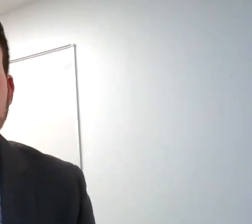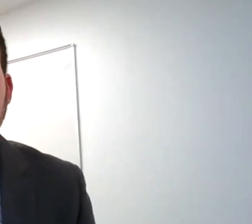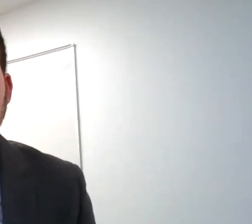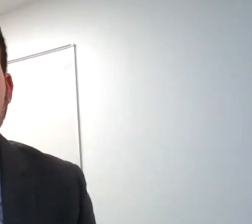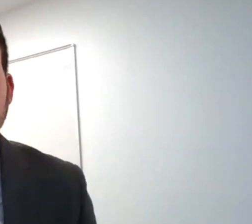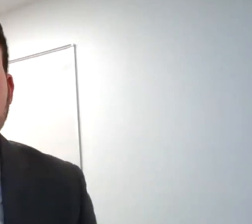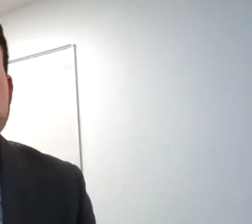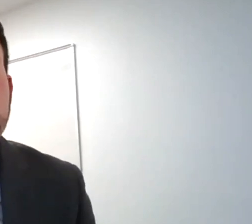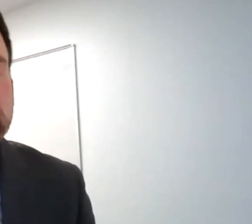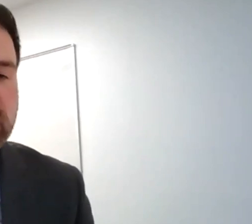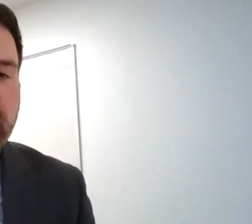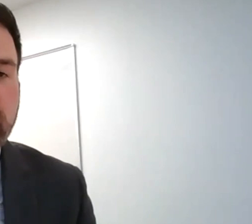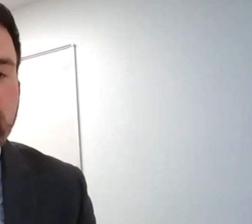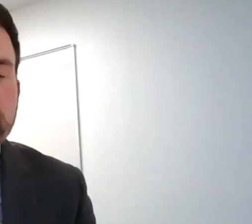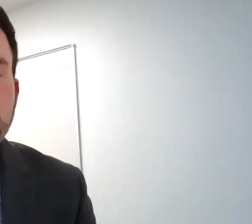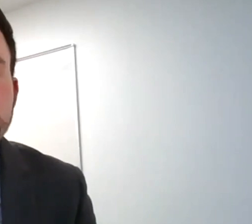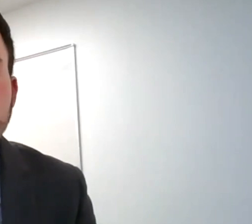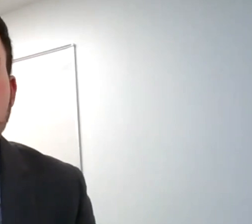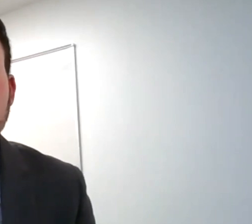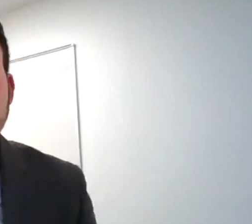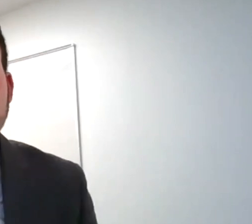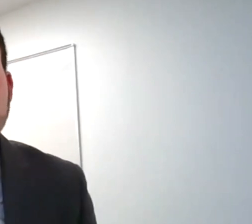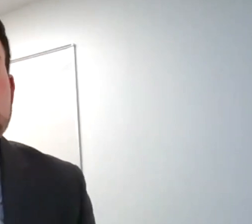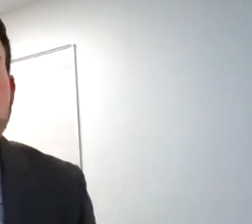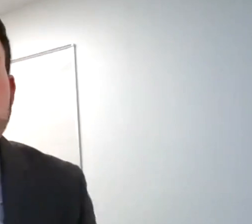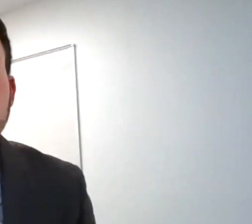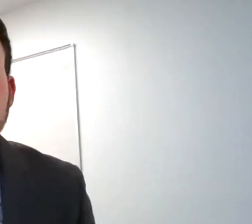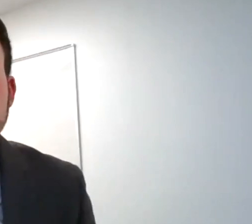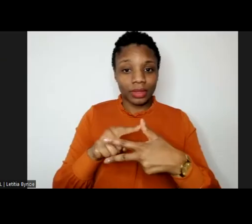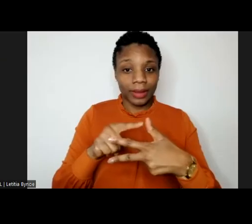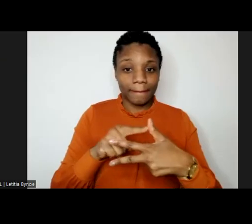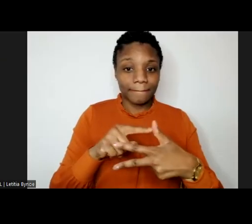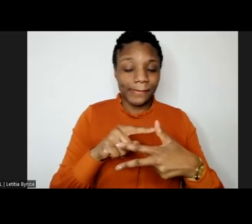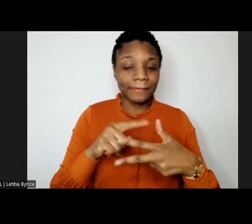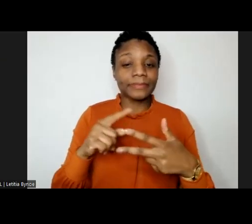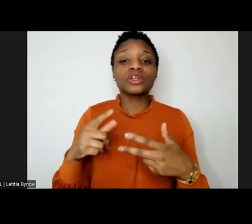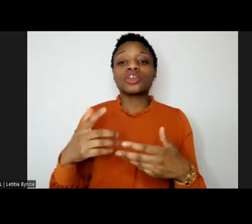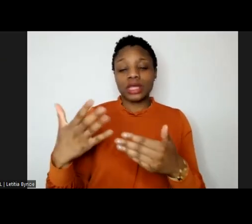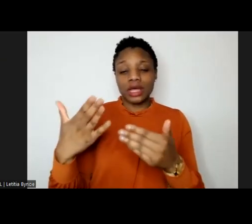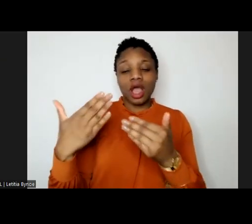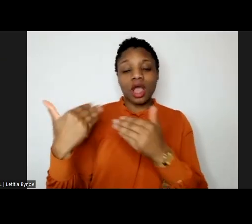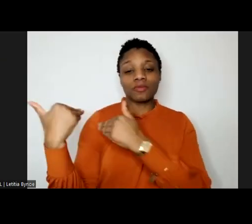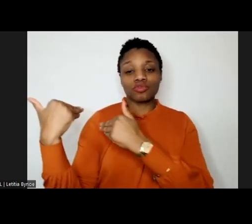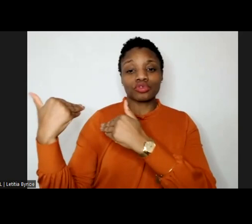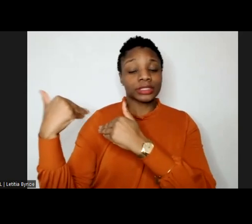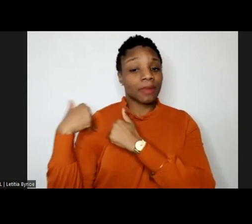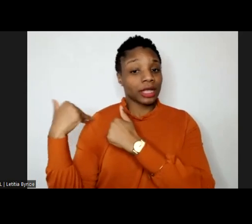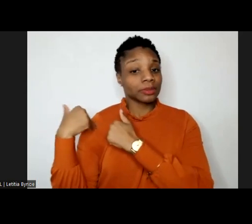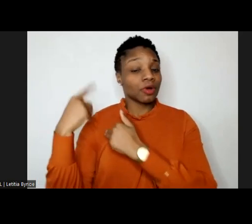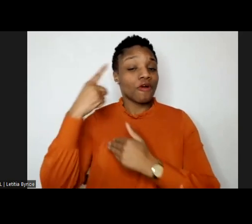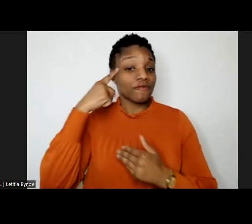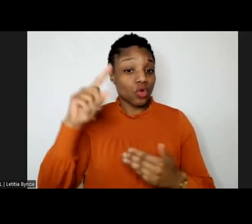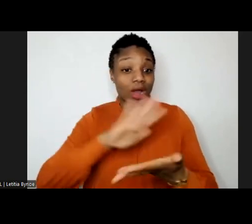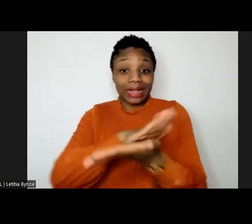de eh aconsejar a la gobernadora eh que es